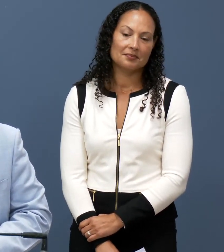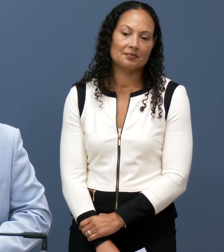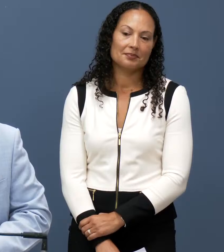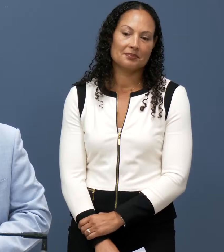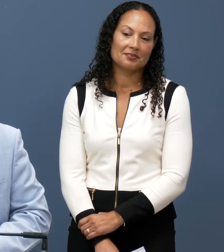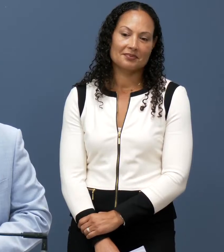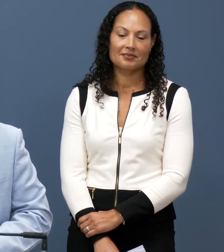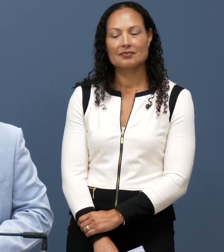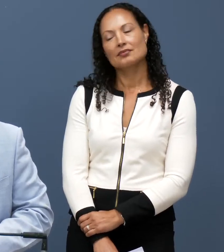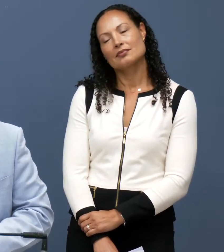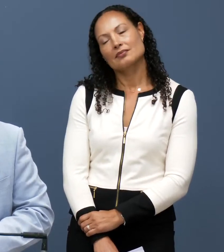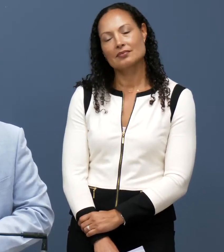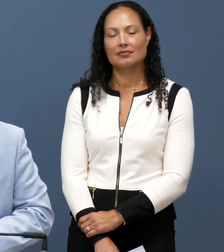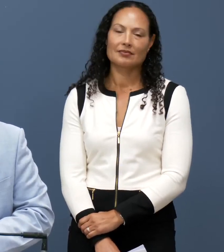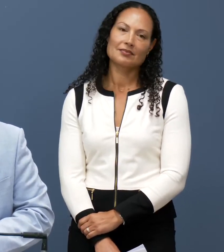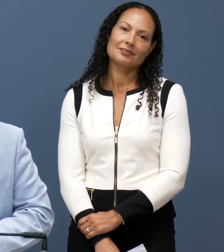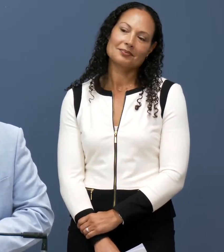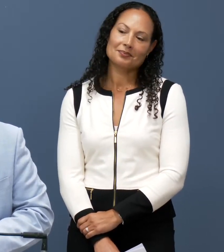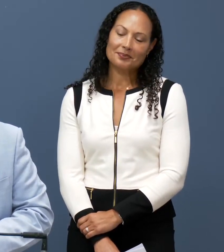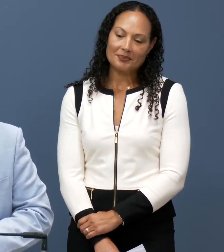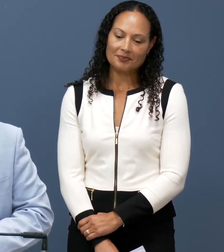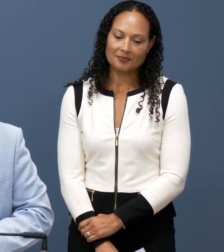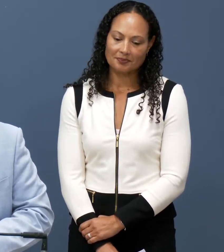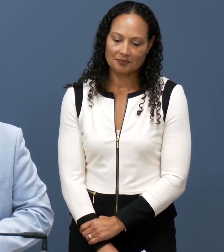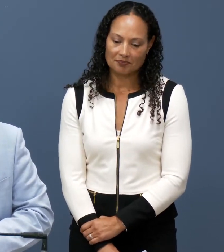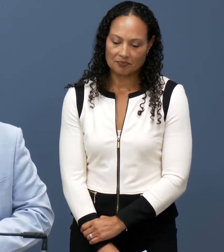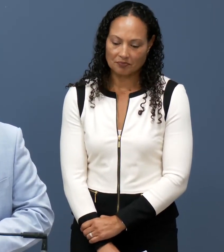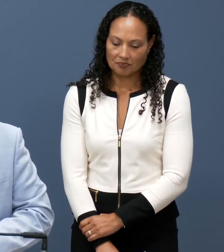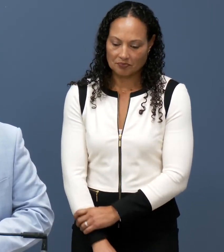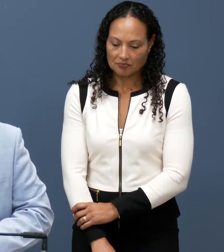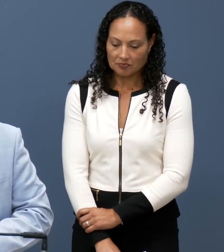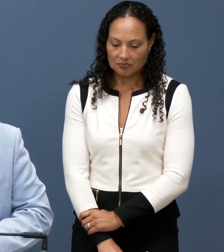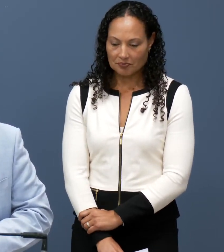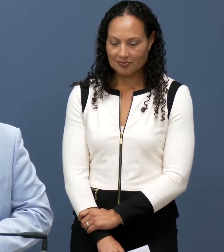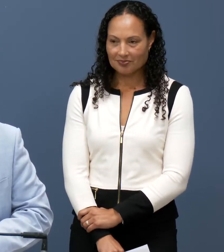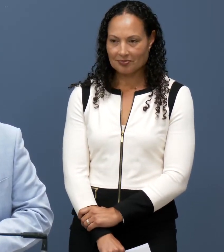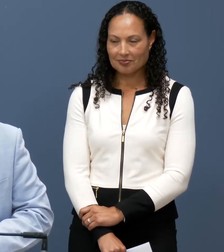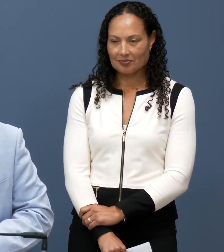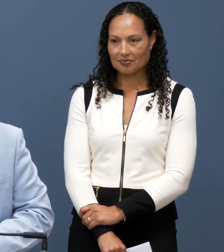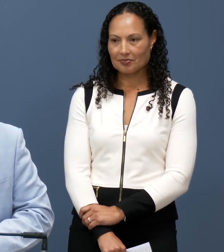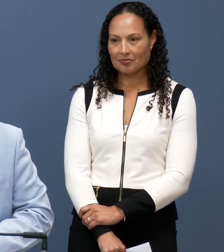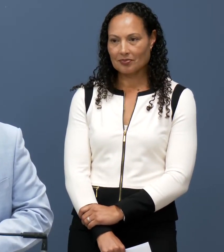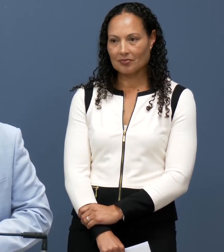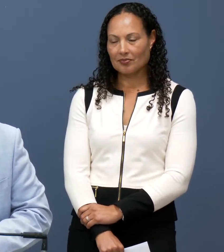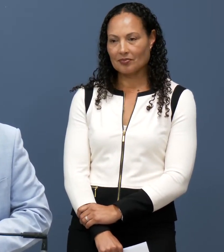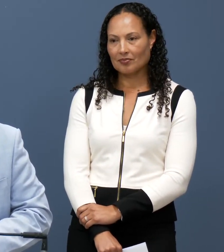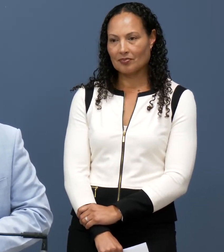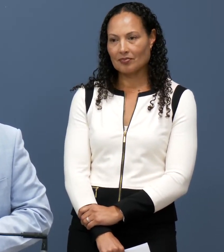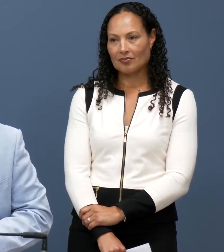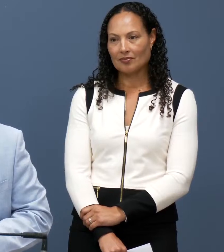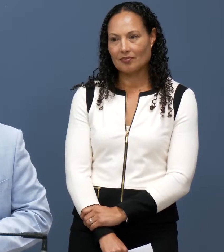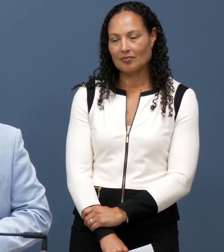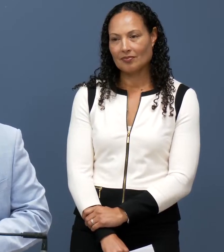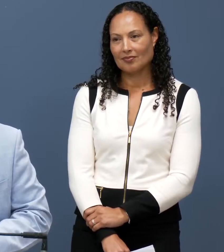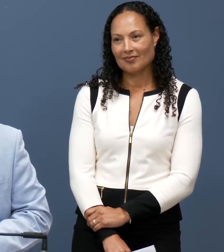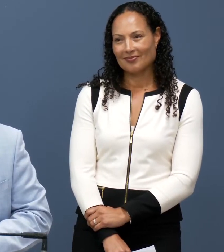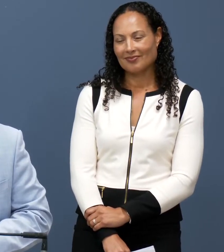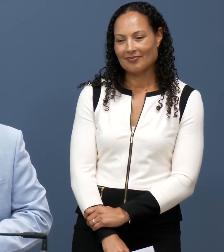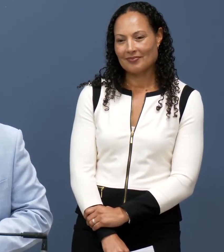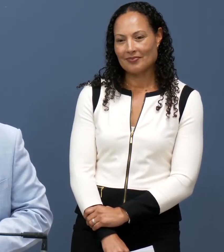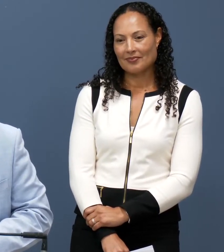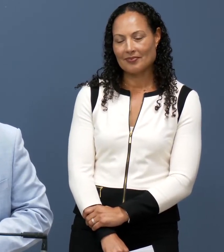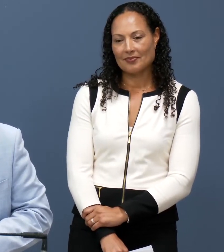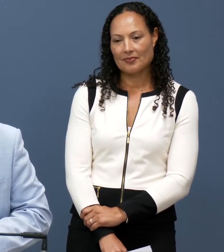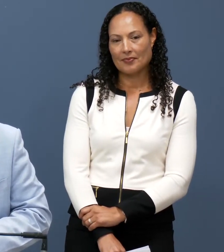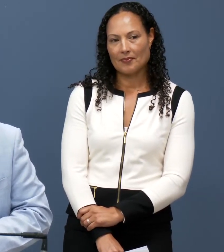ឆ្នាំ2023តែអ្វីដែលគួរឲ្យកត់សម្គាល់និងសំខាន់នោះគឺយើងរកឃើញថាចំនួនជនអនាថាដែលមានអាយុក្មេងបំផុតនិងចាស់បំផុតក៏បានថ